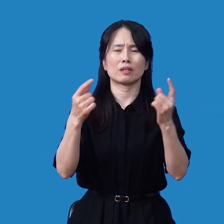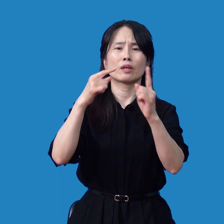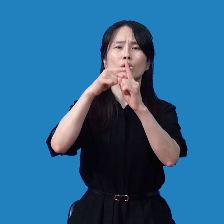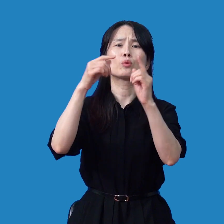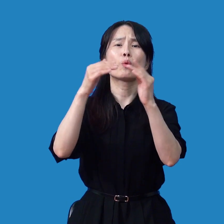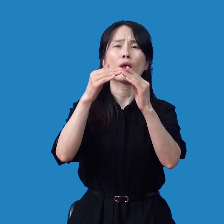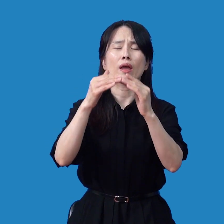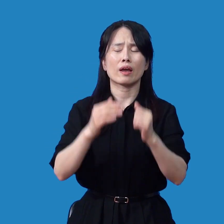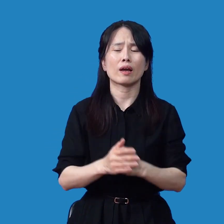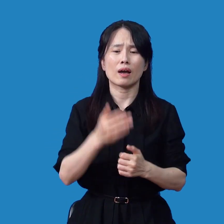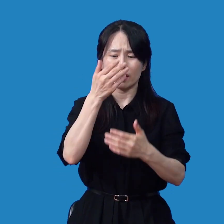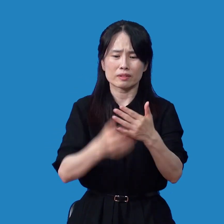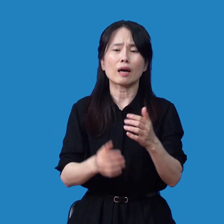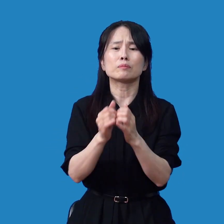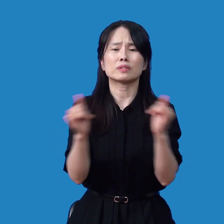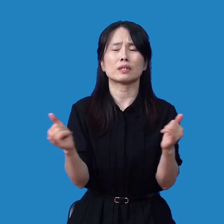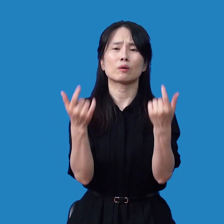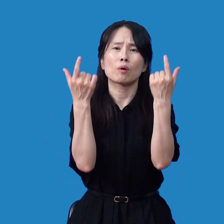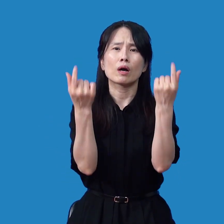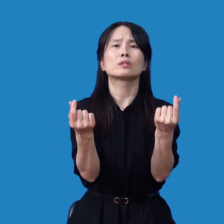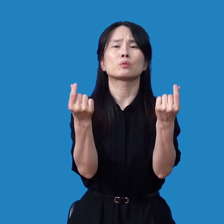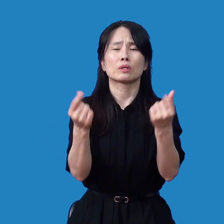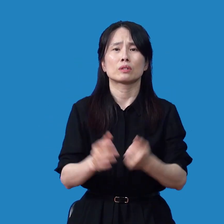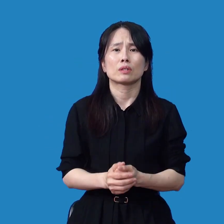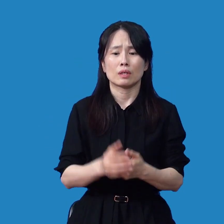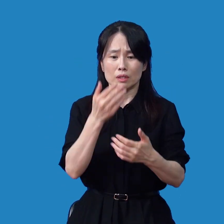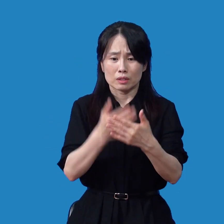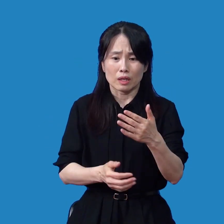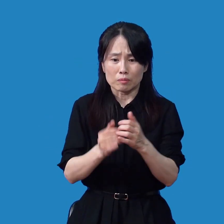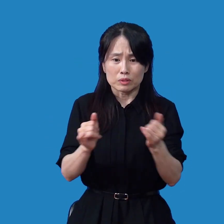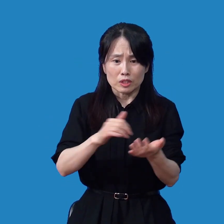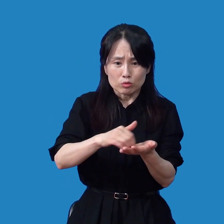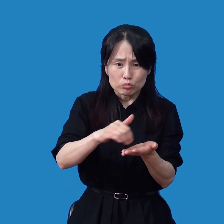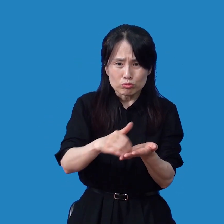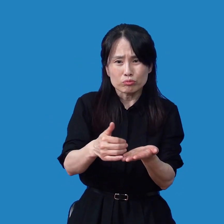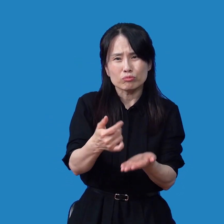자입니다. 남은 자는 숫자로 보면 적습니다.